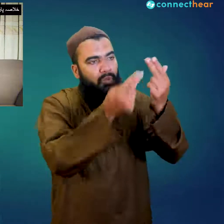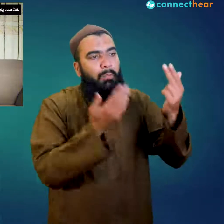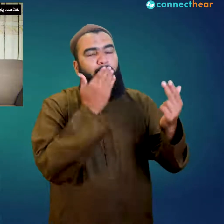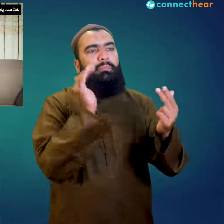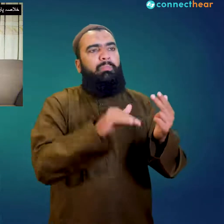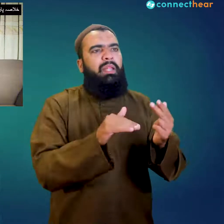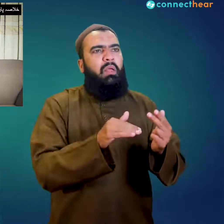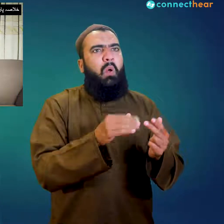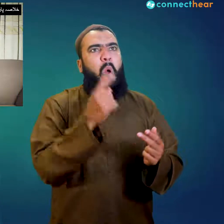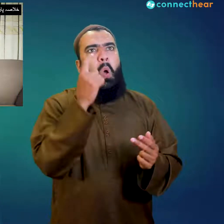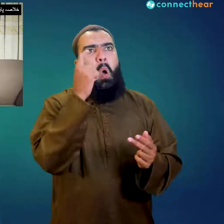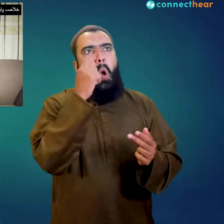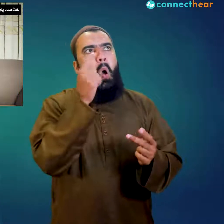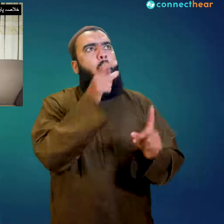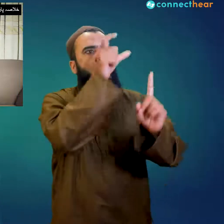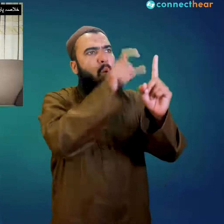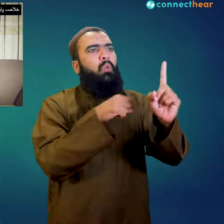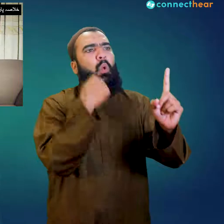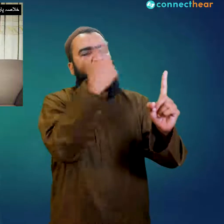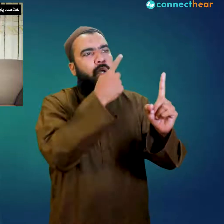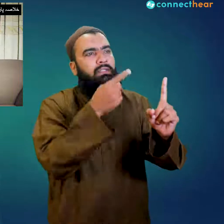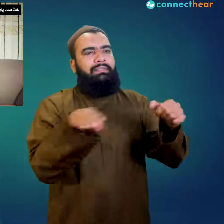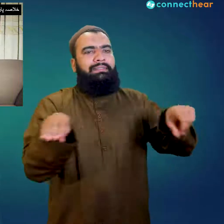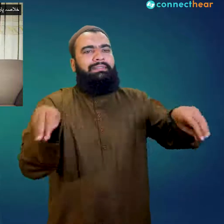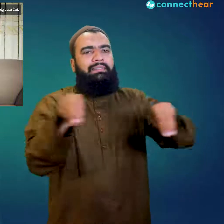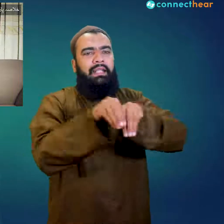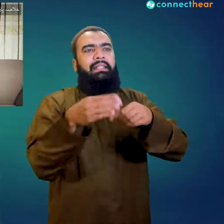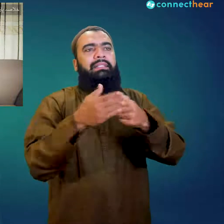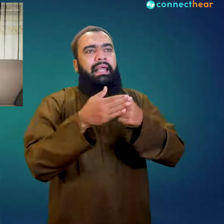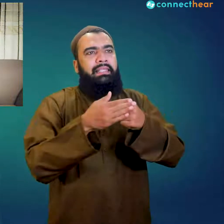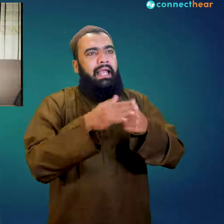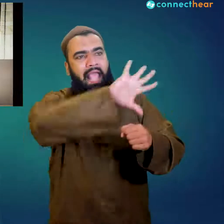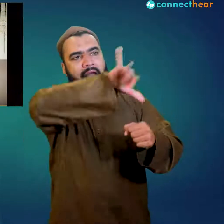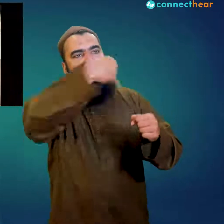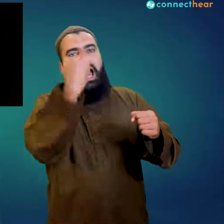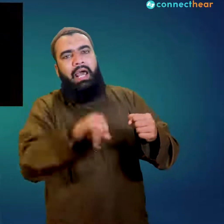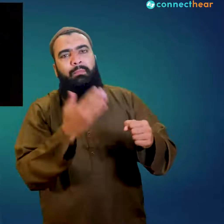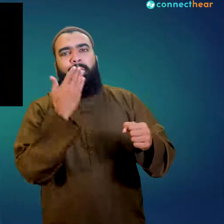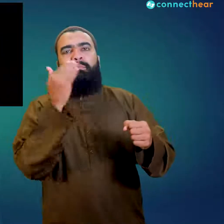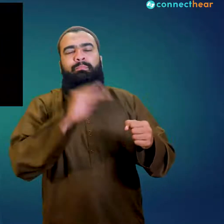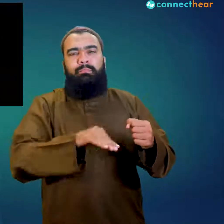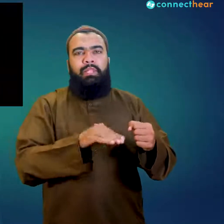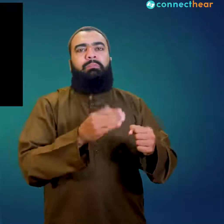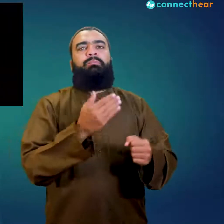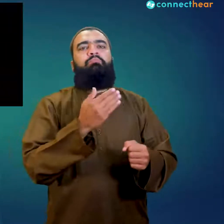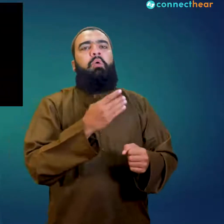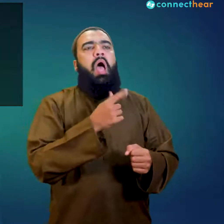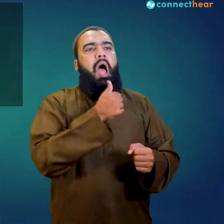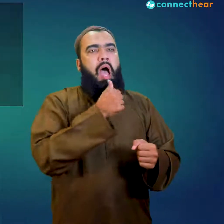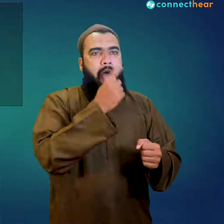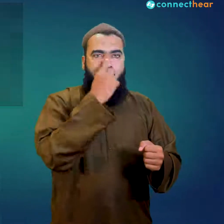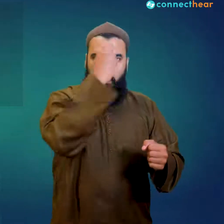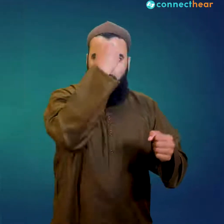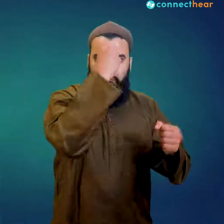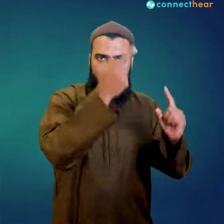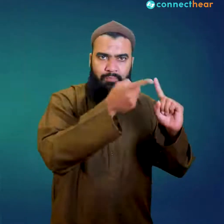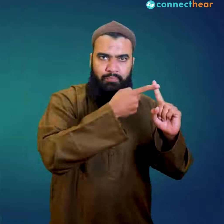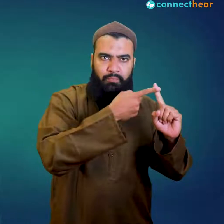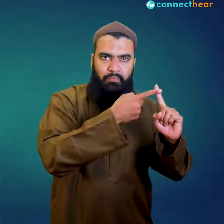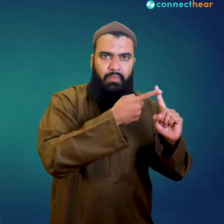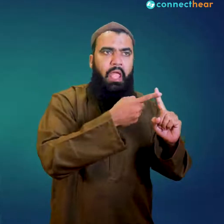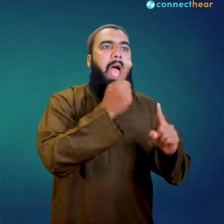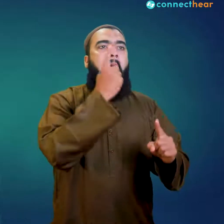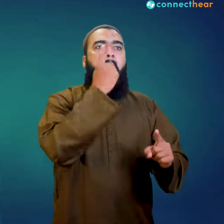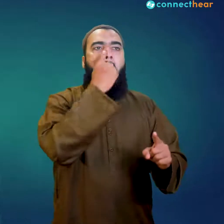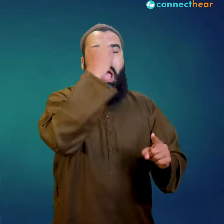سے نکاح کرنا حرام ہے۔ کچھ عورتیں وہ ہیں جن سے دائمی طور پر حرام ہے اور کچھ وہ ہیں کہ جو